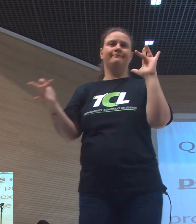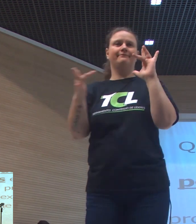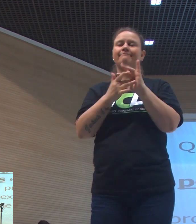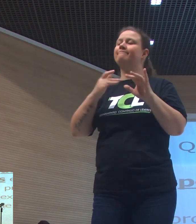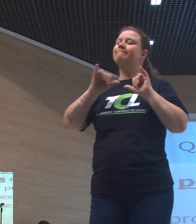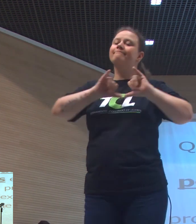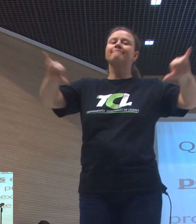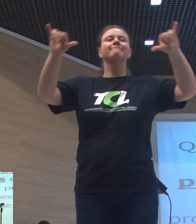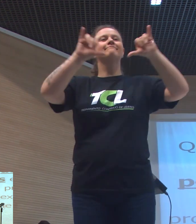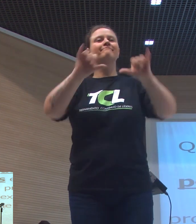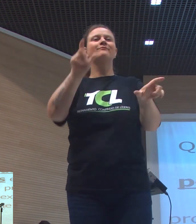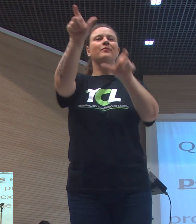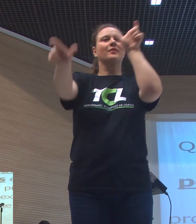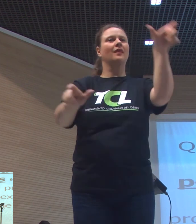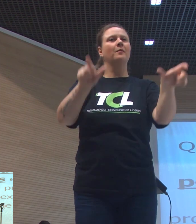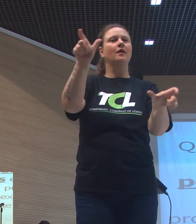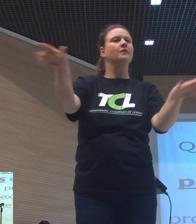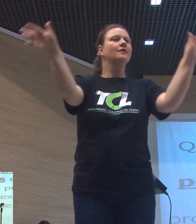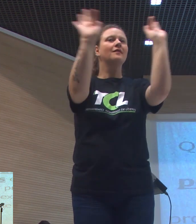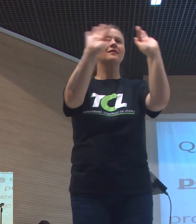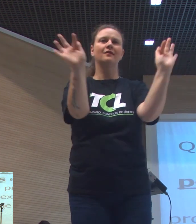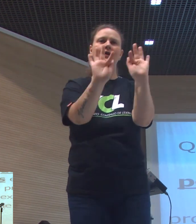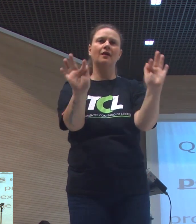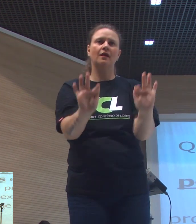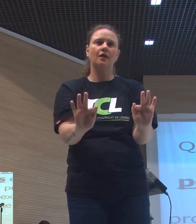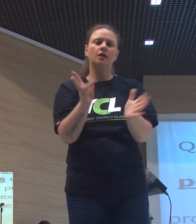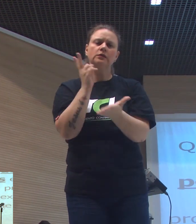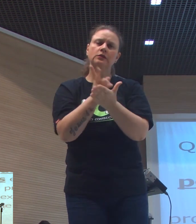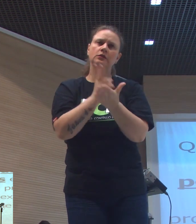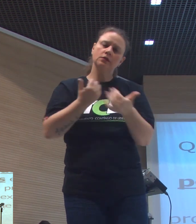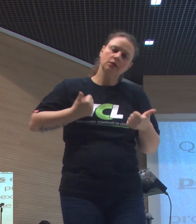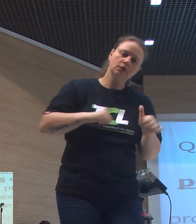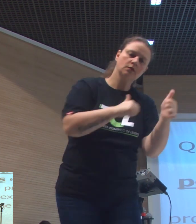bem-aventurados quando somos perseguidos por causa da justiça. E eu já